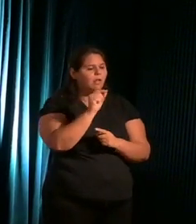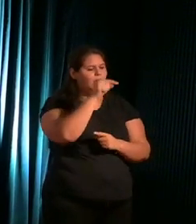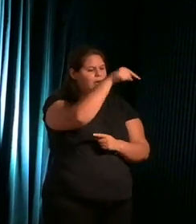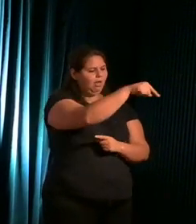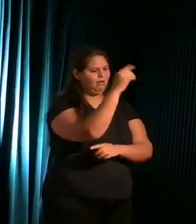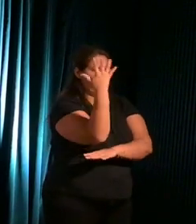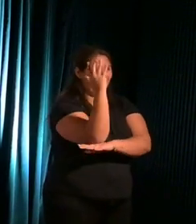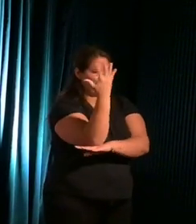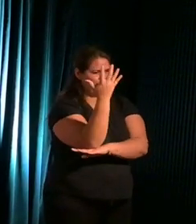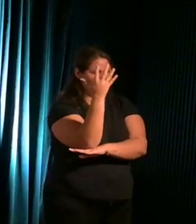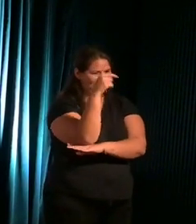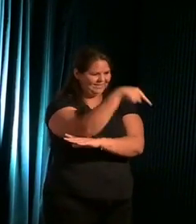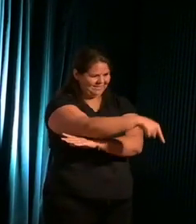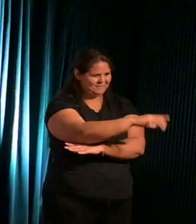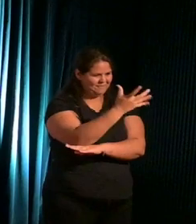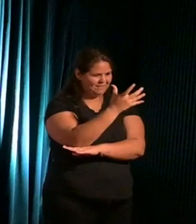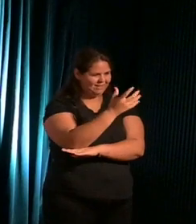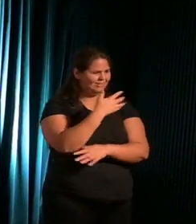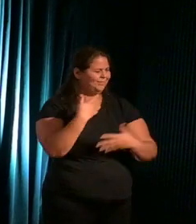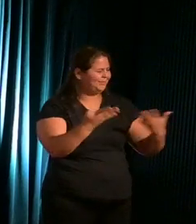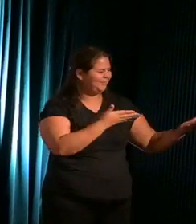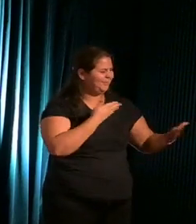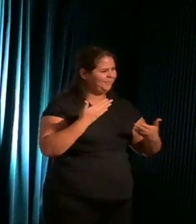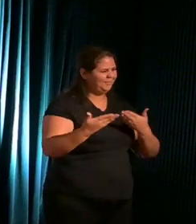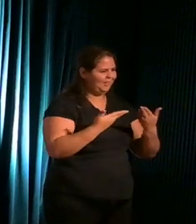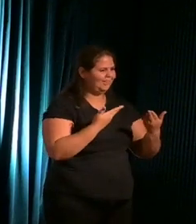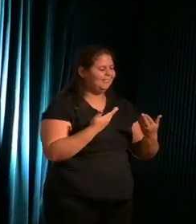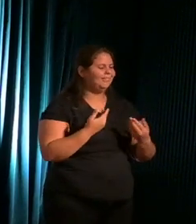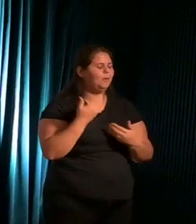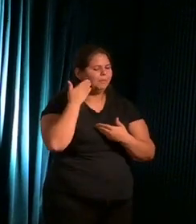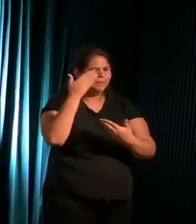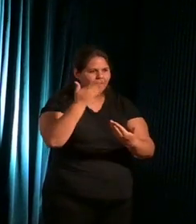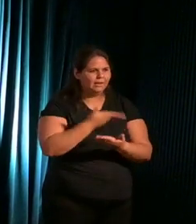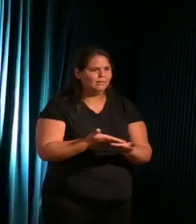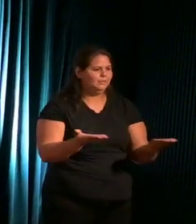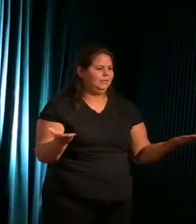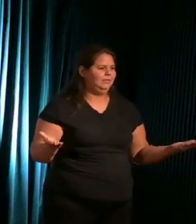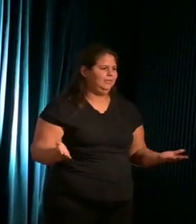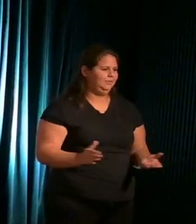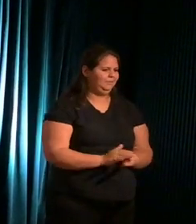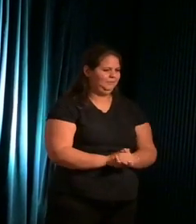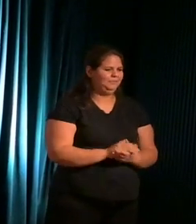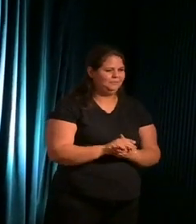Um ponto que vai ser muito gostoso. Muito obrigado a todos.